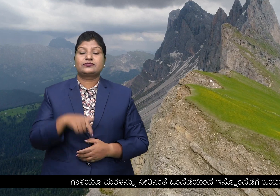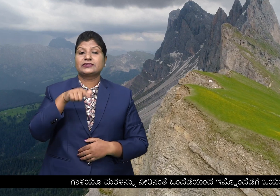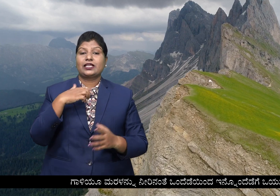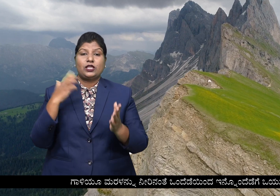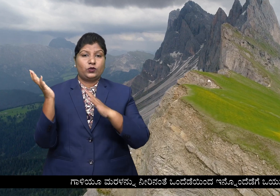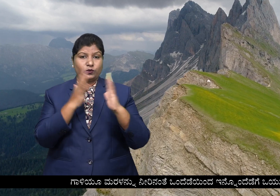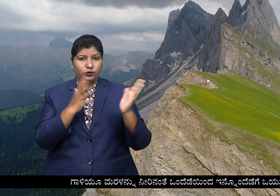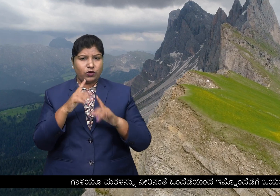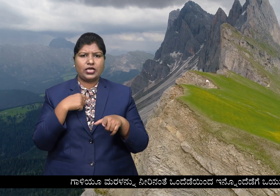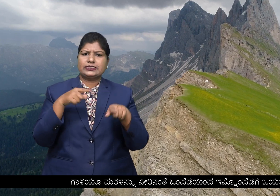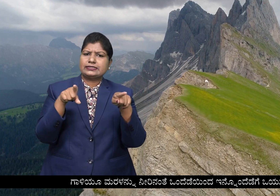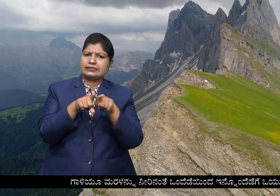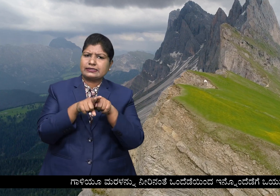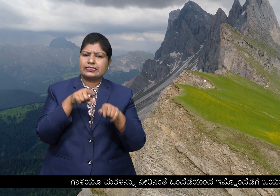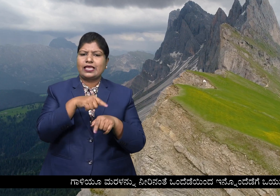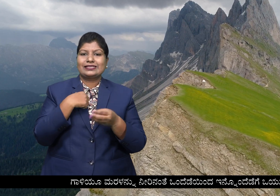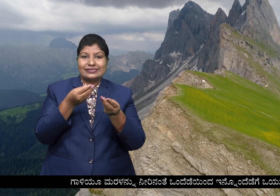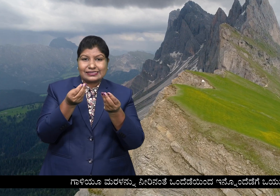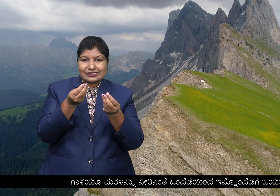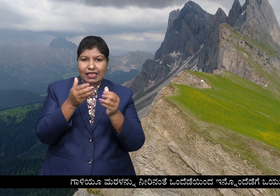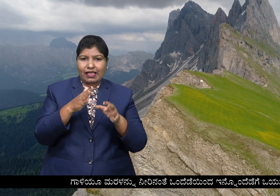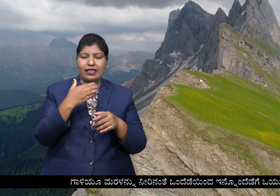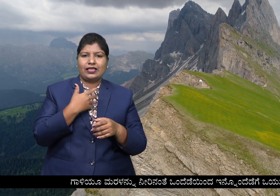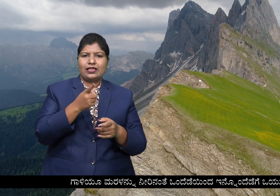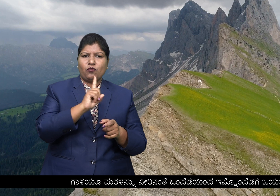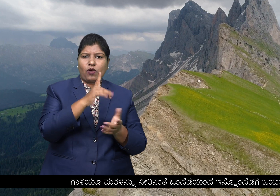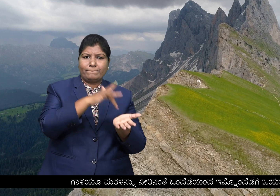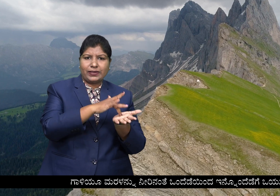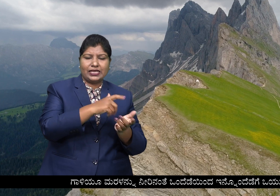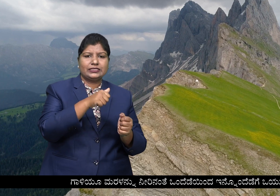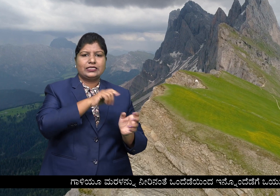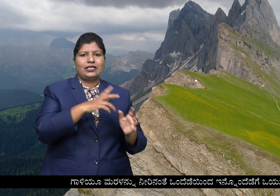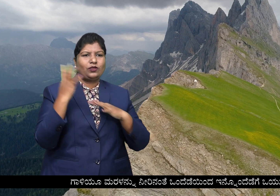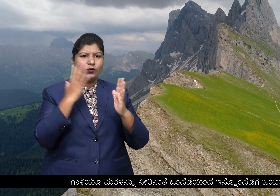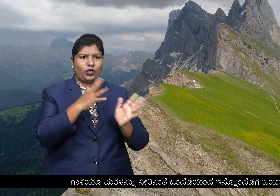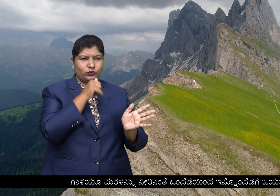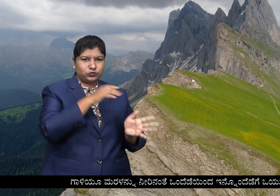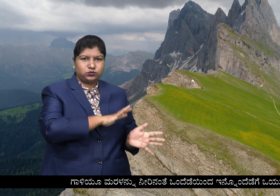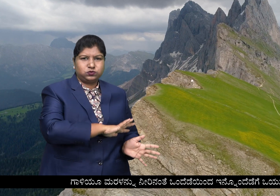ಗಾಳಿಯು ಮರಗಳನ್ನು ನೀರಿನಂತೆ ಒಂದೆಡೆಯಿಂದ ಇನ್ನೊಂದೆಡೆಗೆ ಒಯ್ಯುತ್ತದೆ.